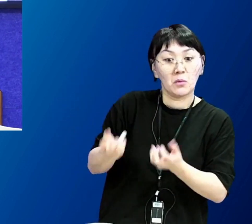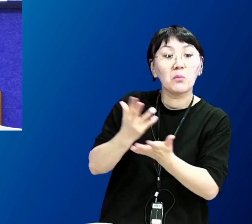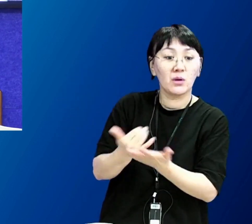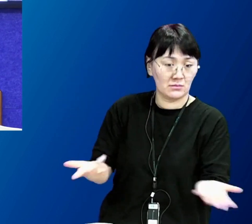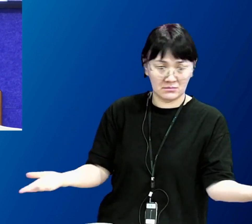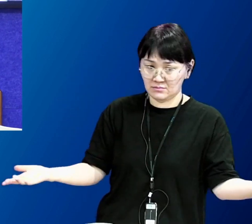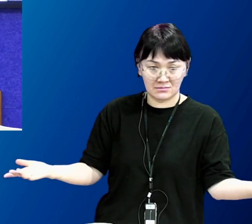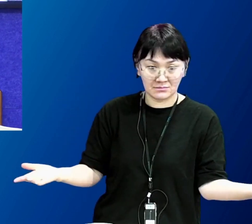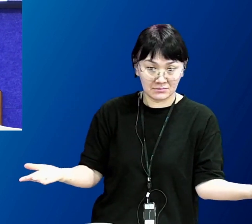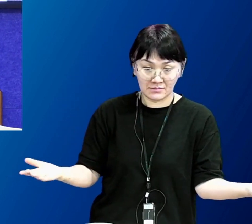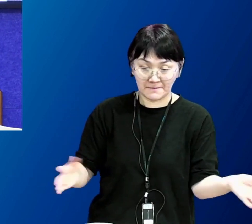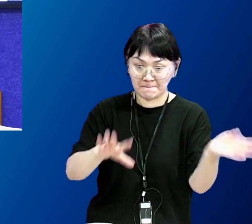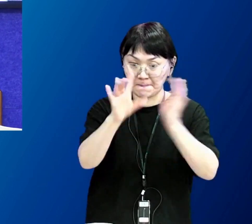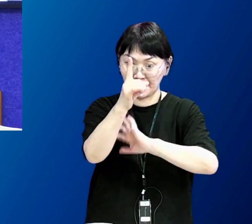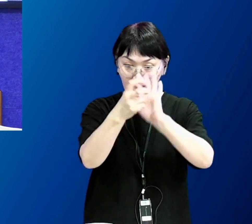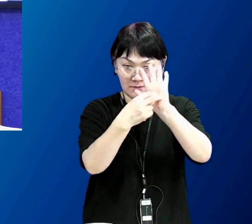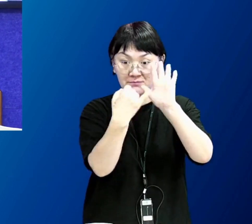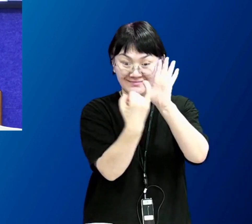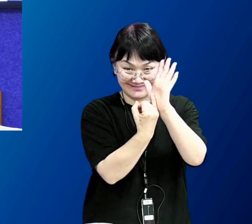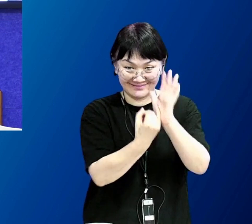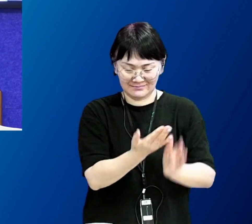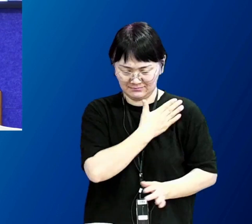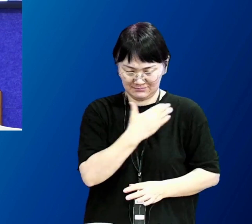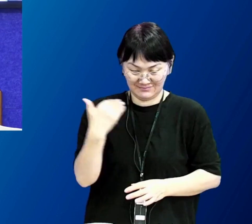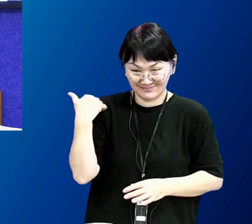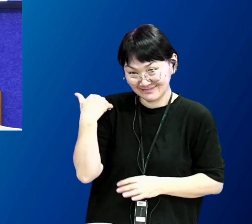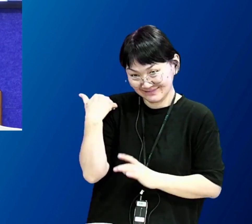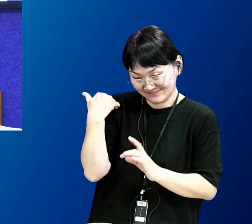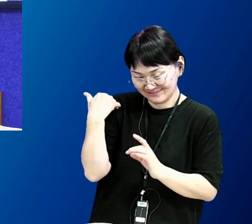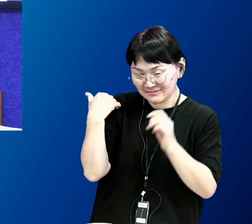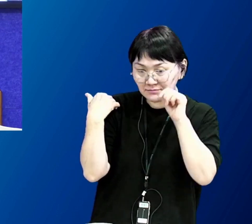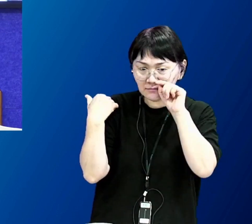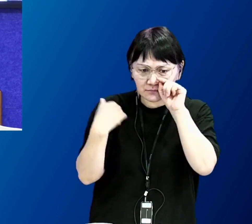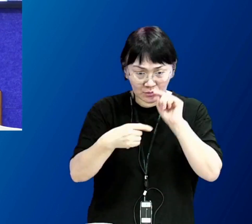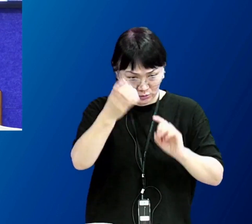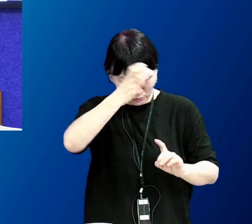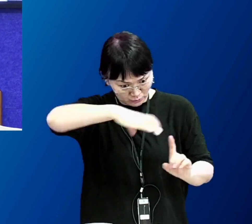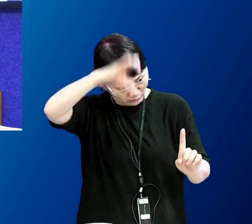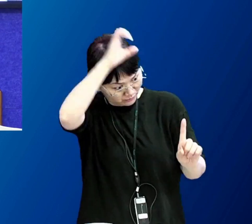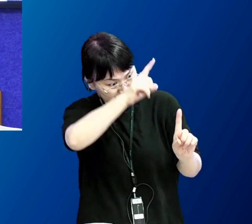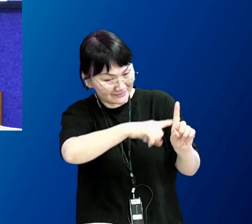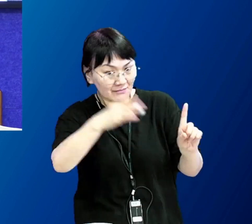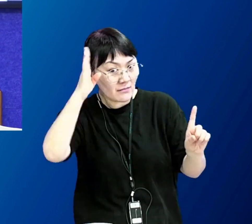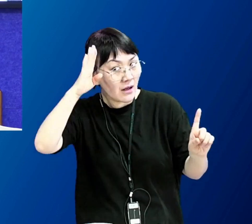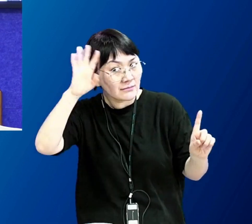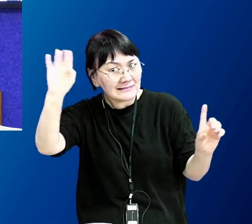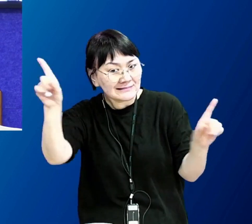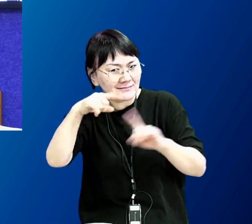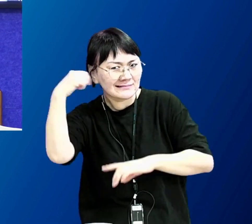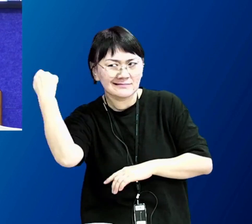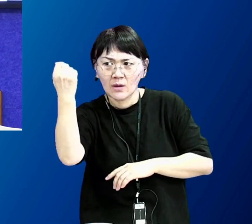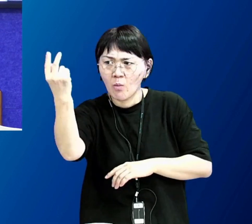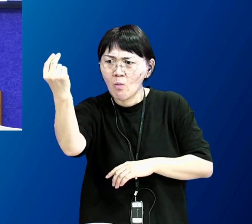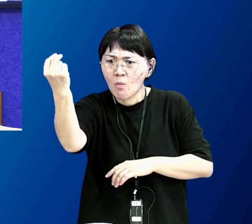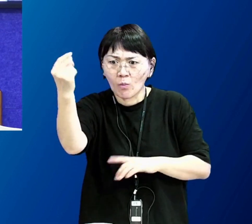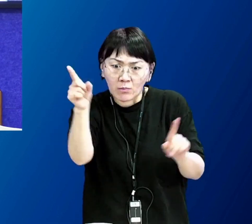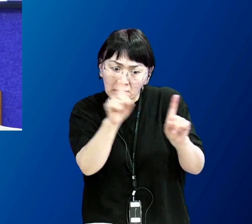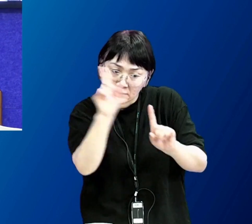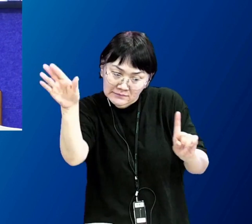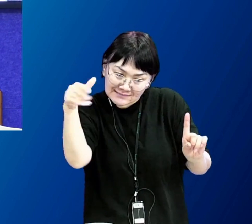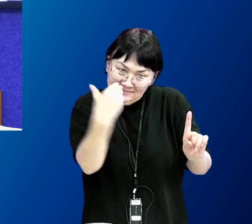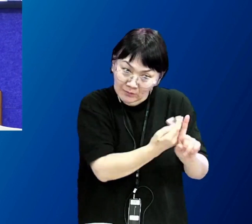11:6 дээрээс эзнийг Соломон эцэг Давид шиг үнэн чөр эзнийг Соломон эцэг Давид шиг үнэн чөр